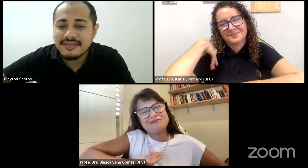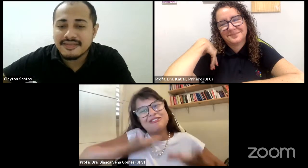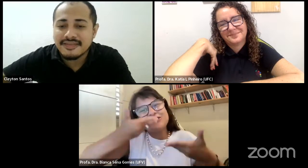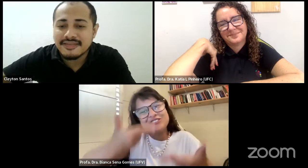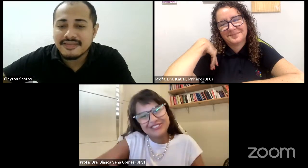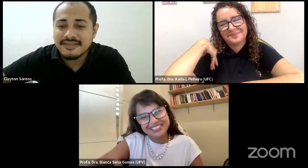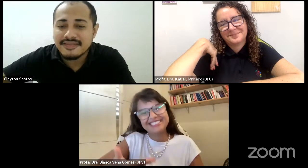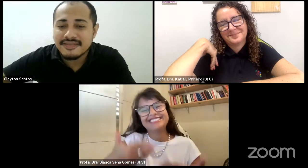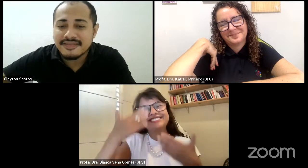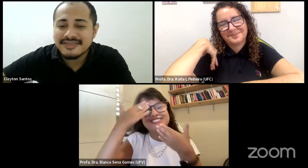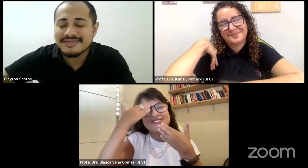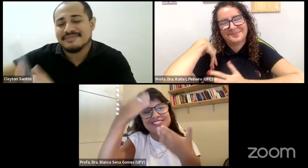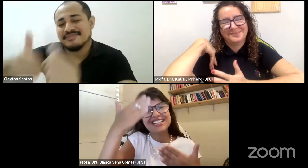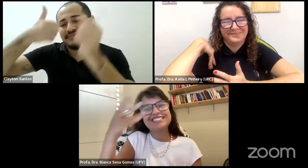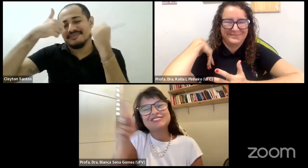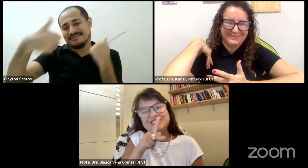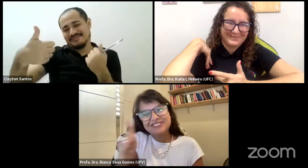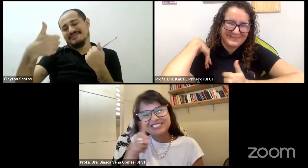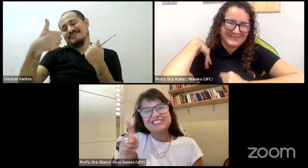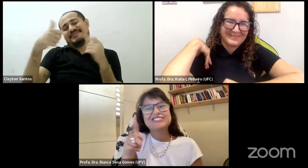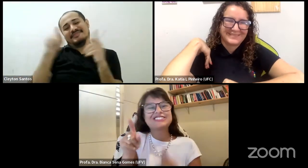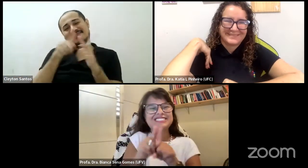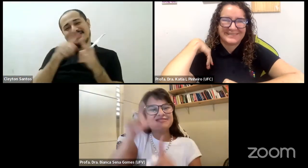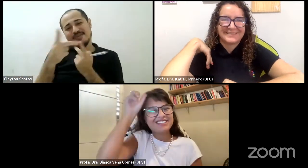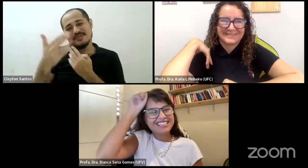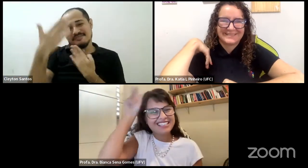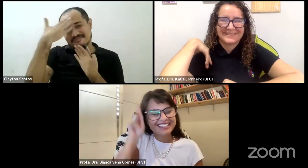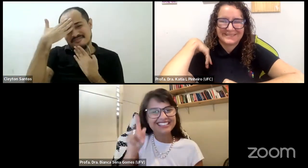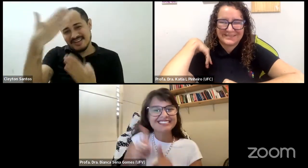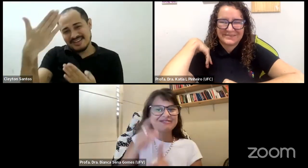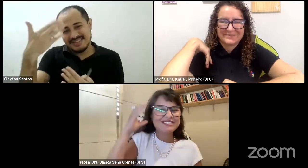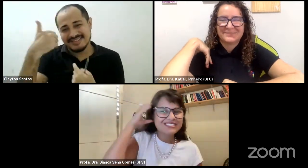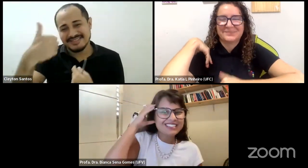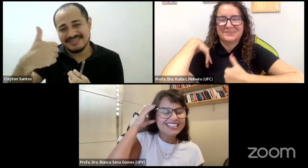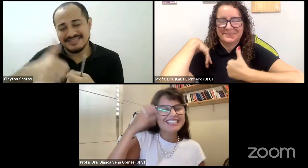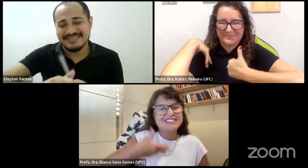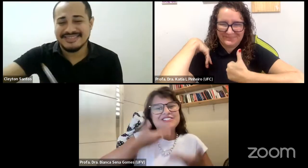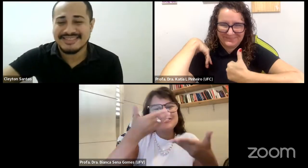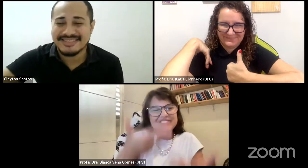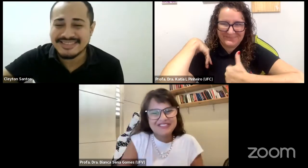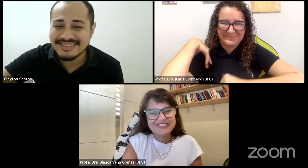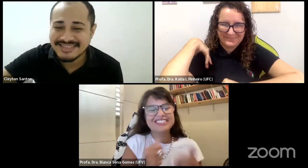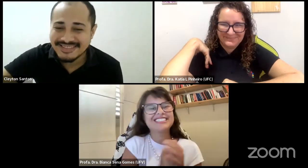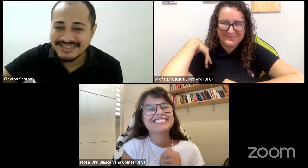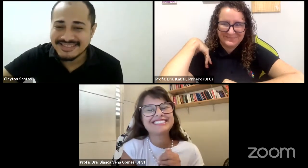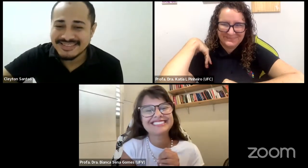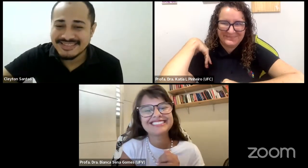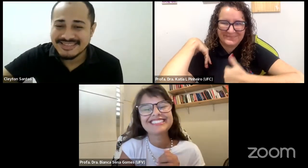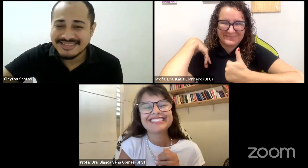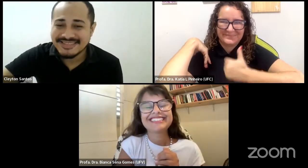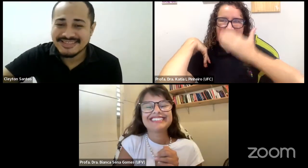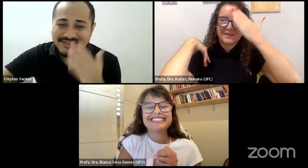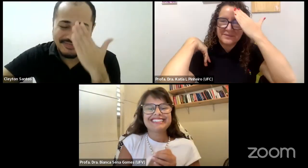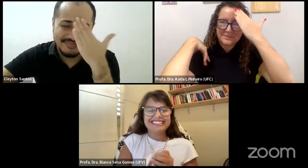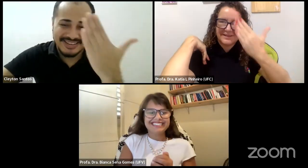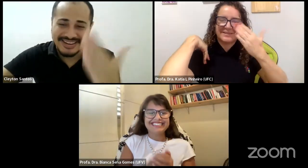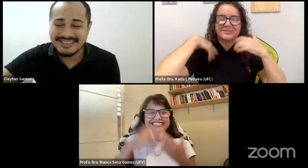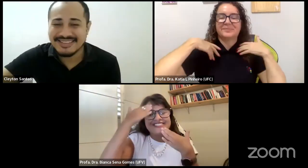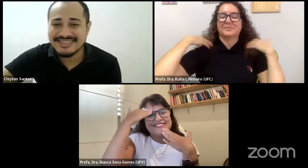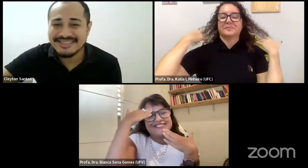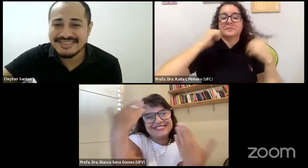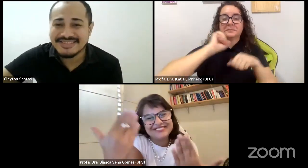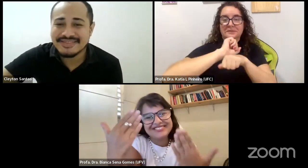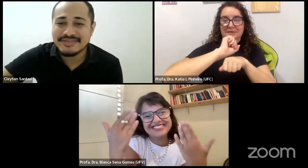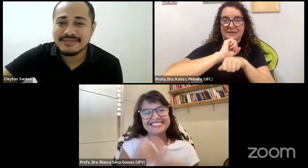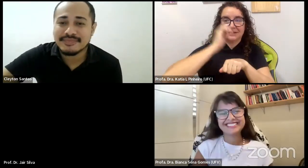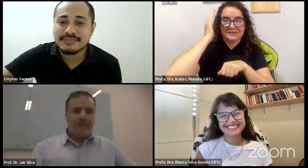perspectiva, de cenário. Agradeço a oportunidade de estar aqui, o convite. Agradeço aos Não agradeço. professores, ao Cleiton, à